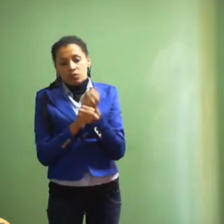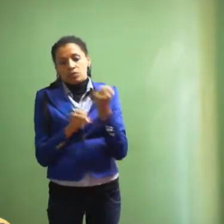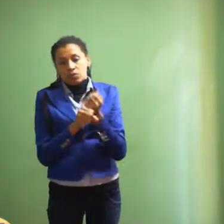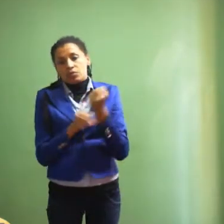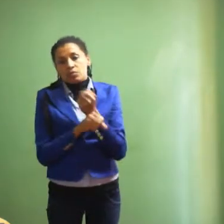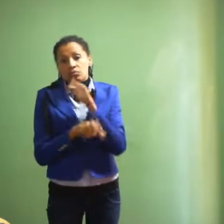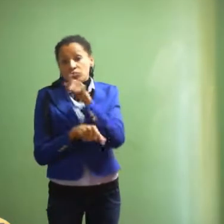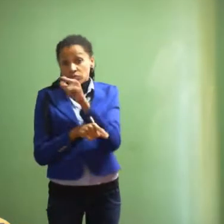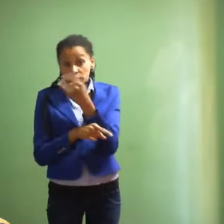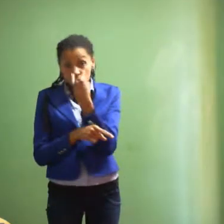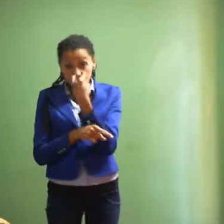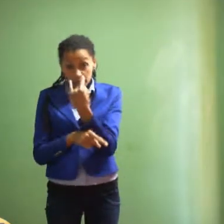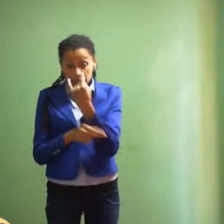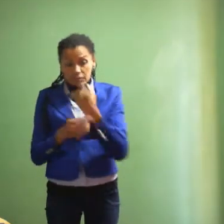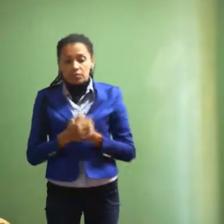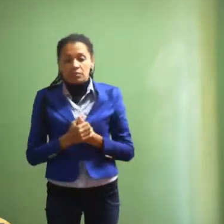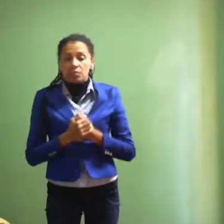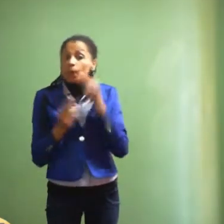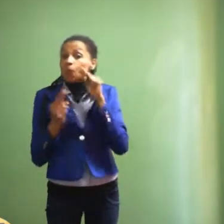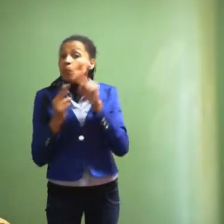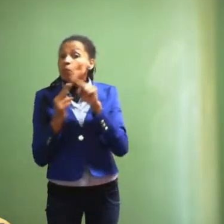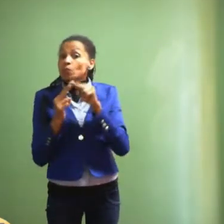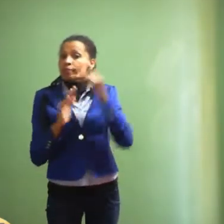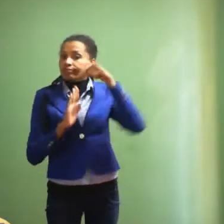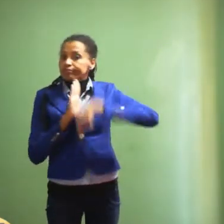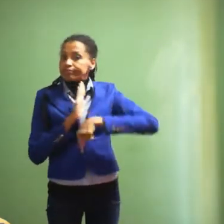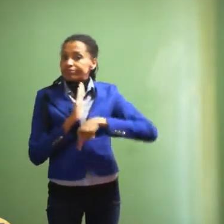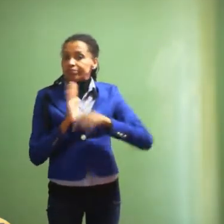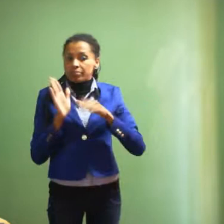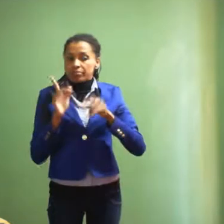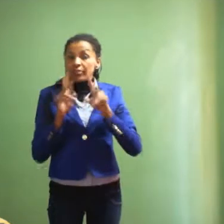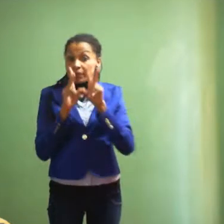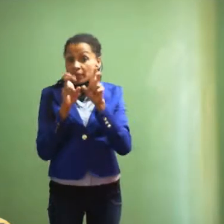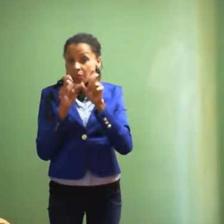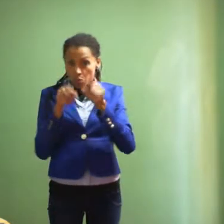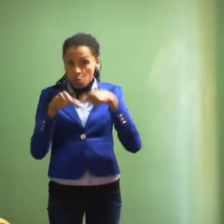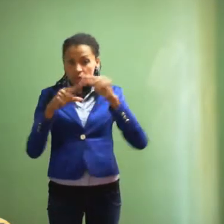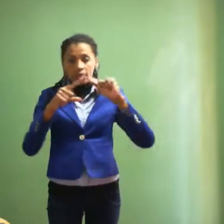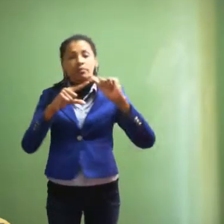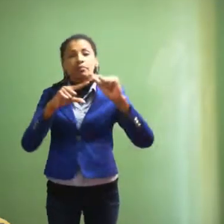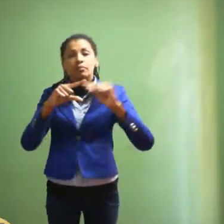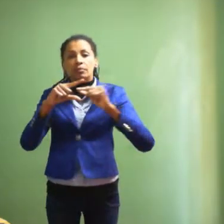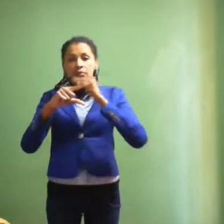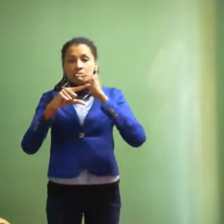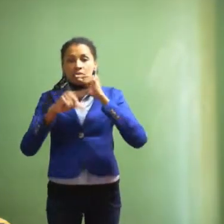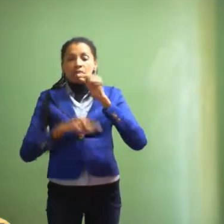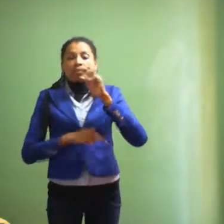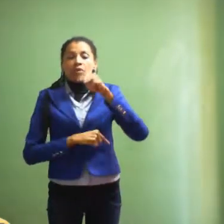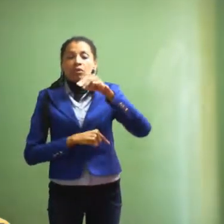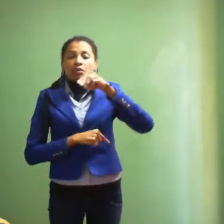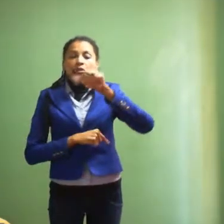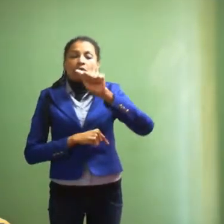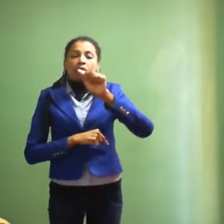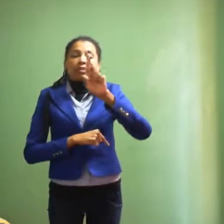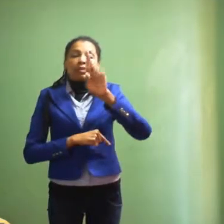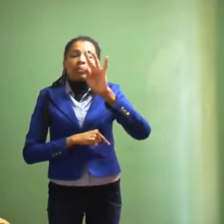si están interesados en conocer un poco más, pueden escribir a